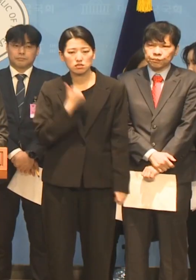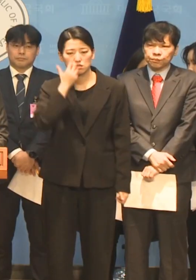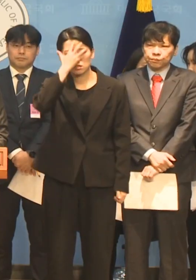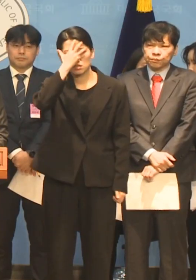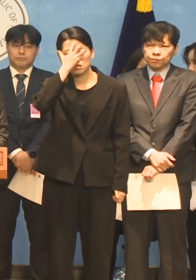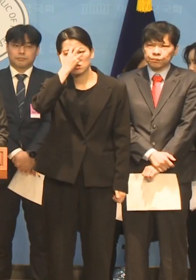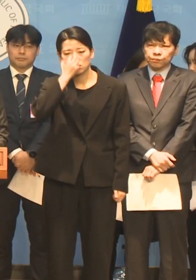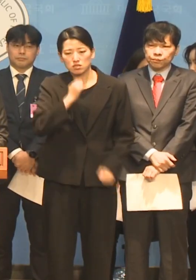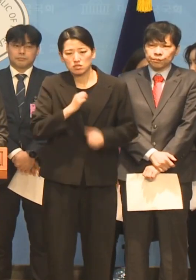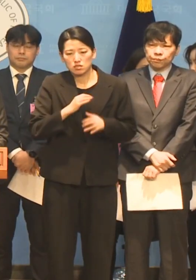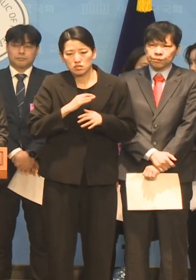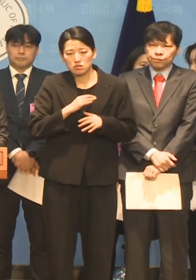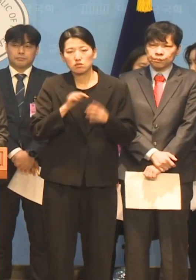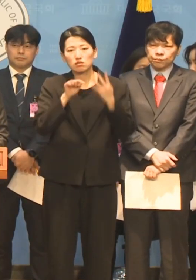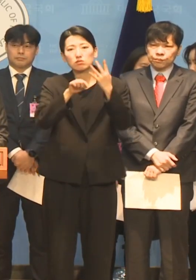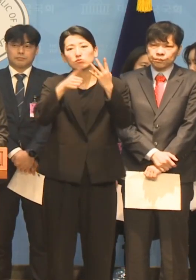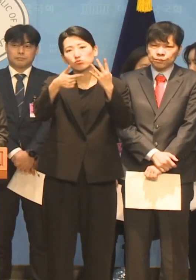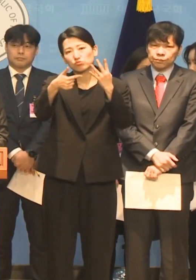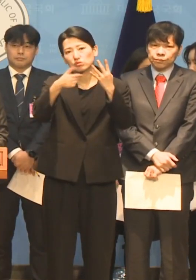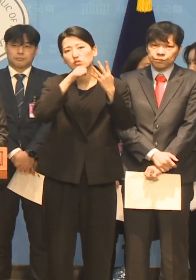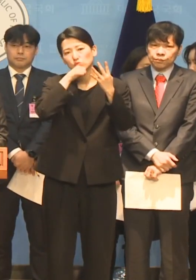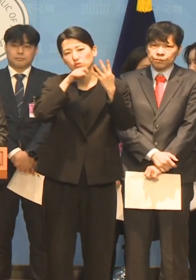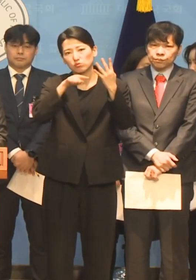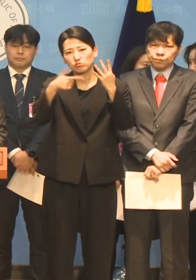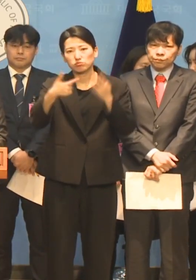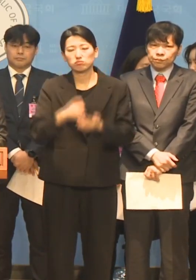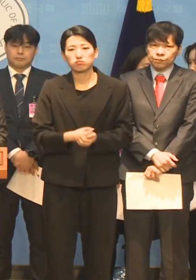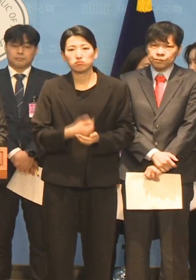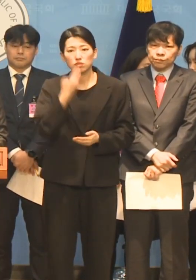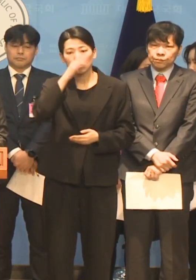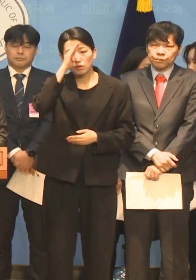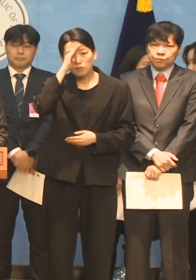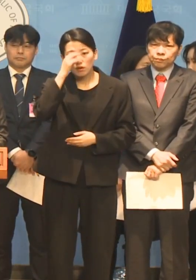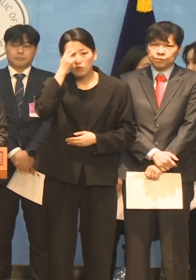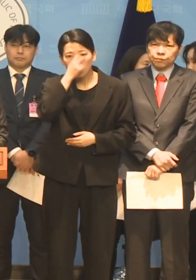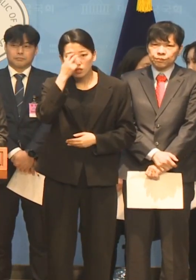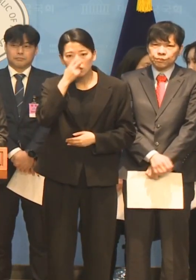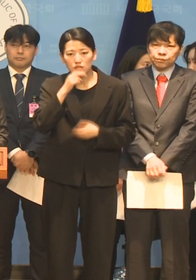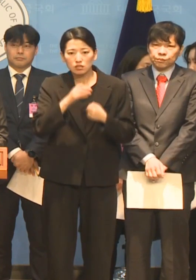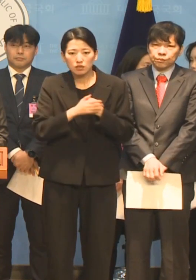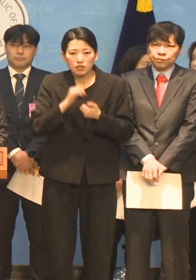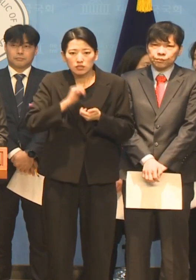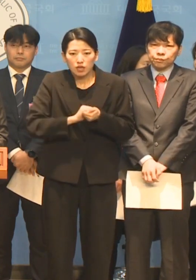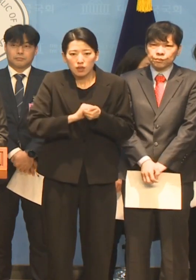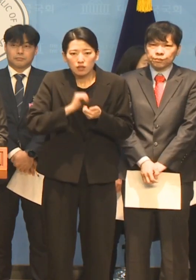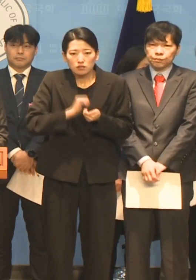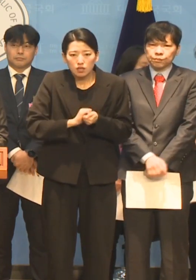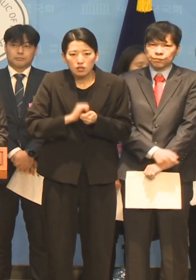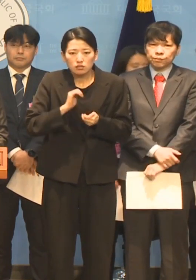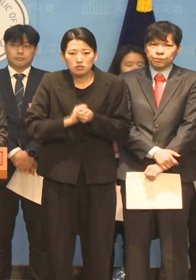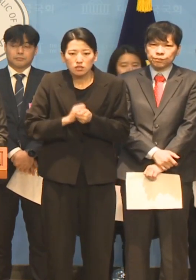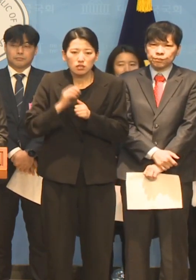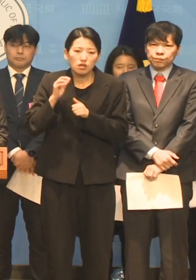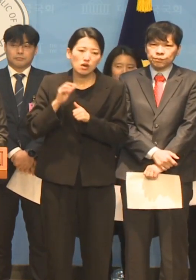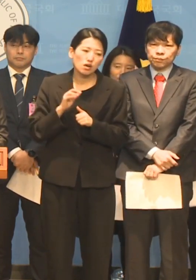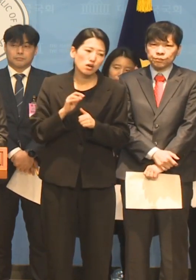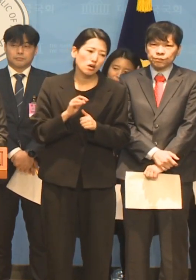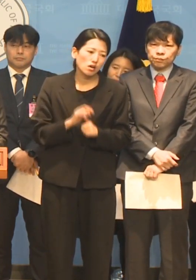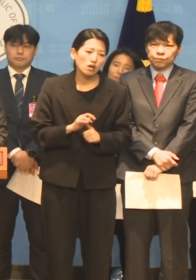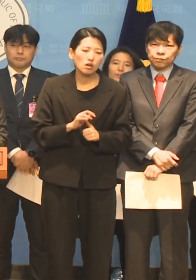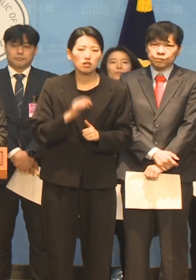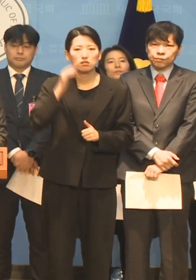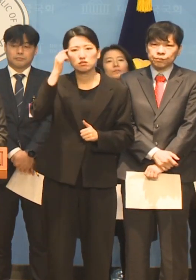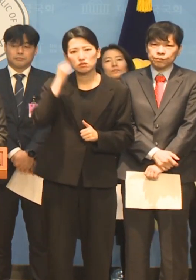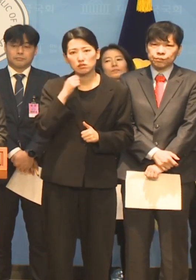두렵다. 평균 4.1점. 당뇨병을 관리하기 위해 지켜야 하는 많은 요구나 지시사항에 대하여 압도당하는 기분이다.